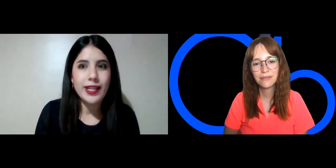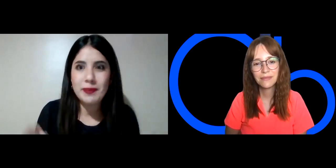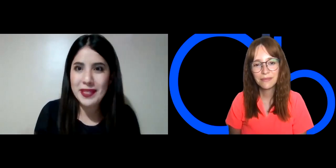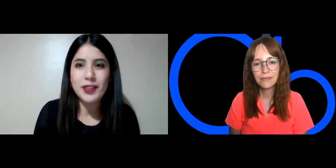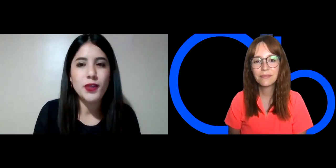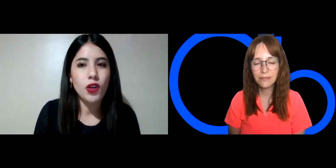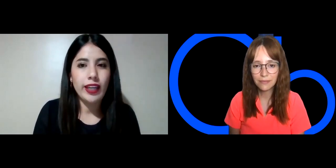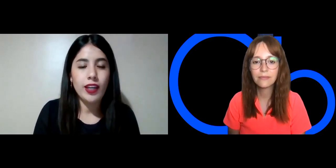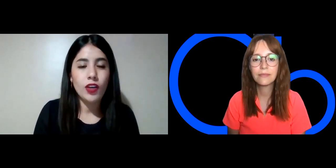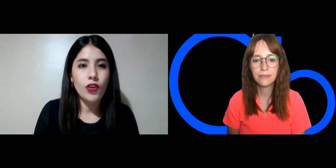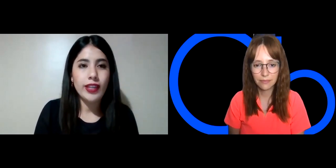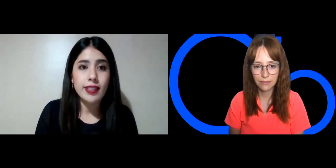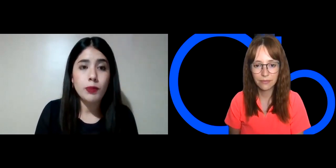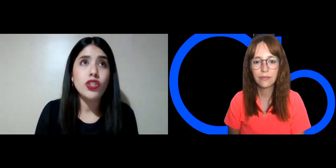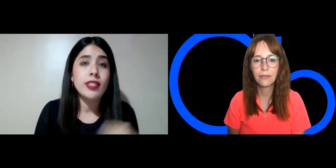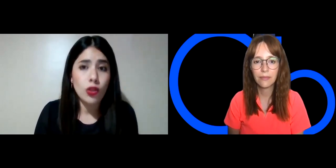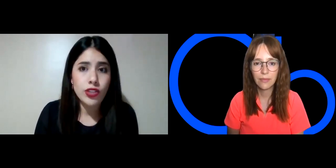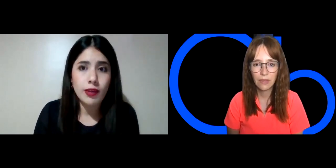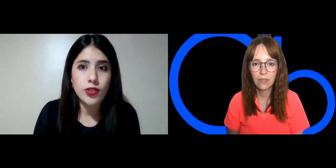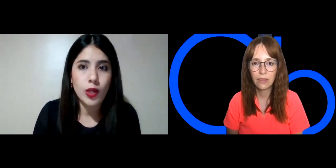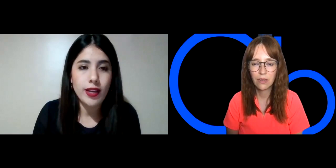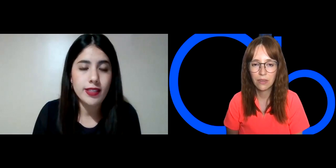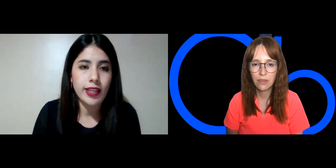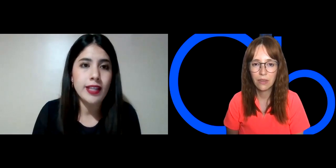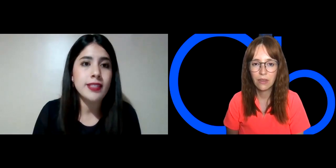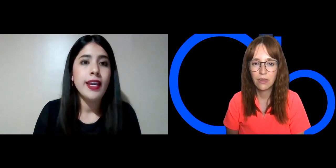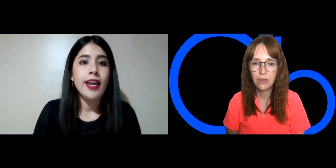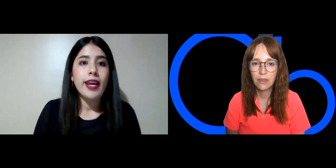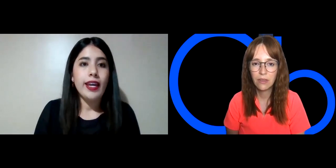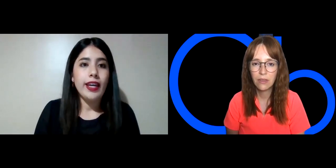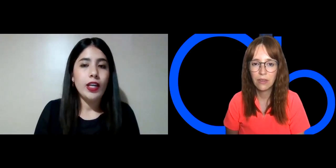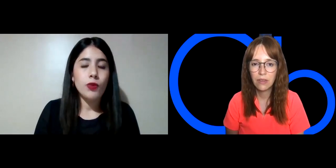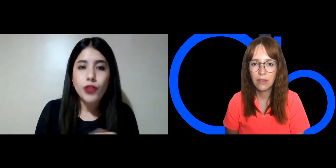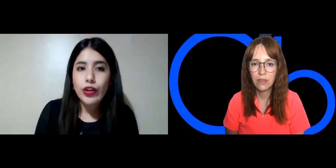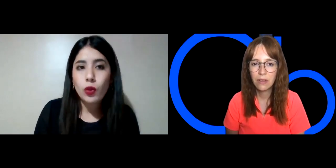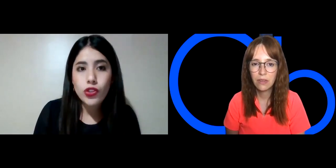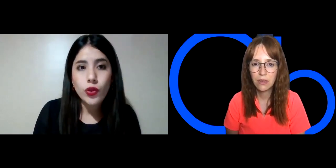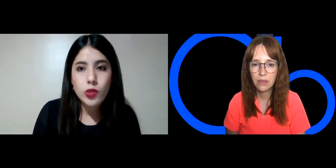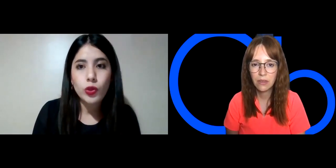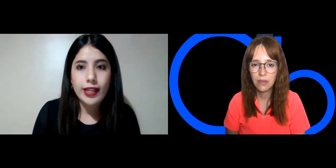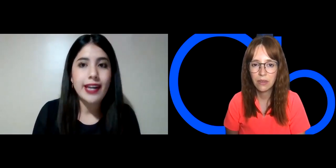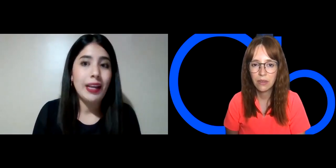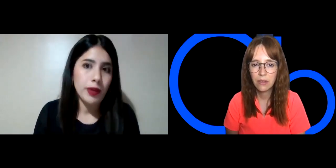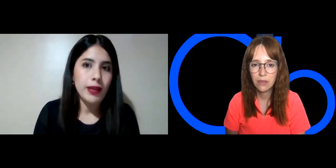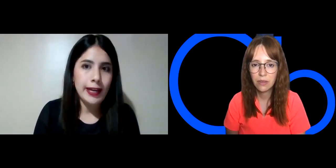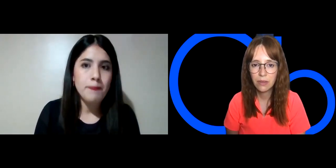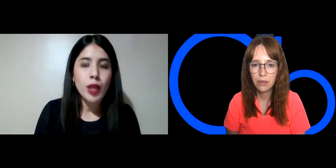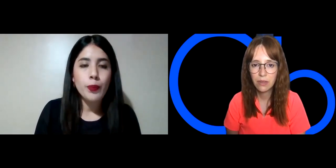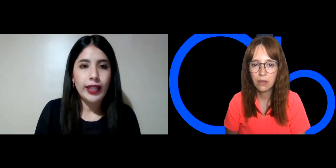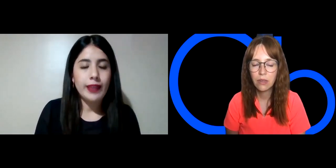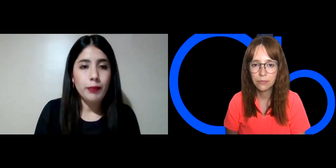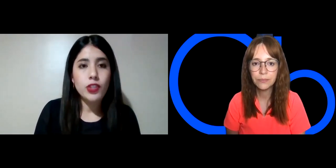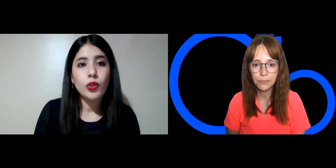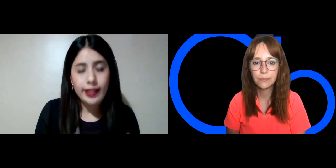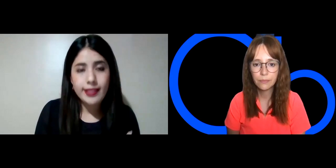muy explícitos con lo que hacemos. Si no sabemos lengua de señas, nuestro recurso es utilizar la mímica,